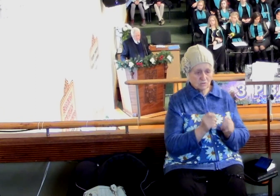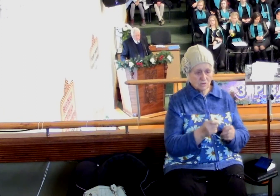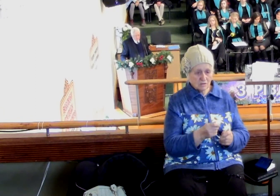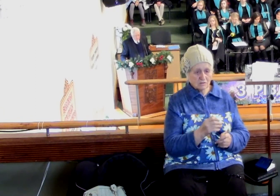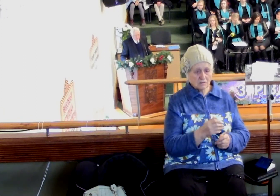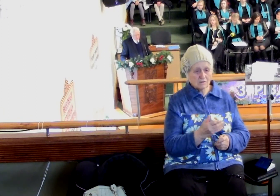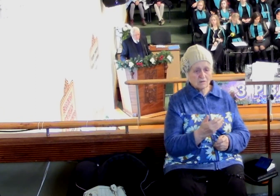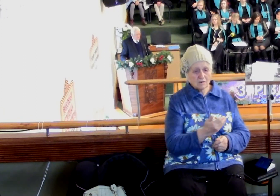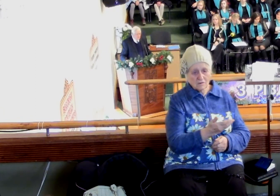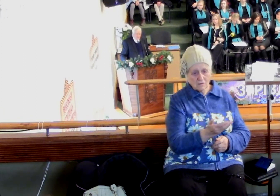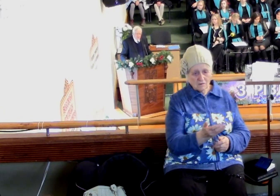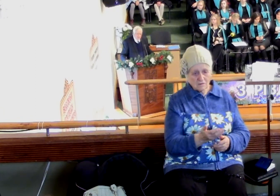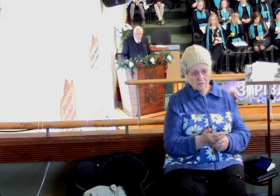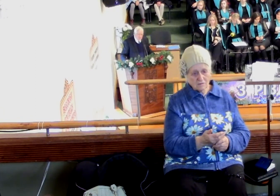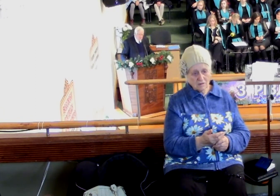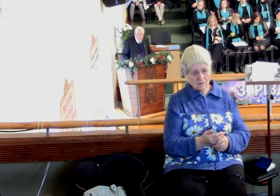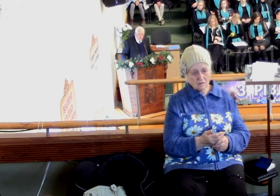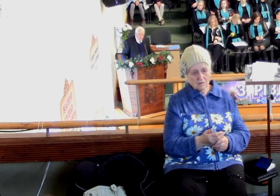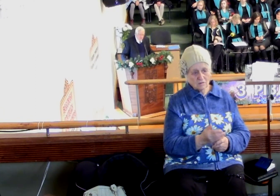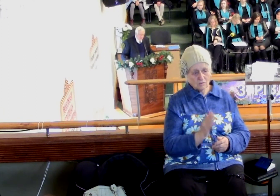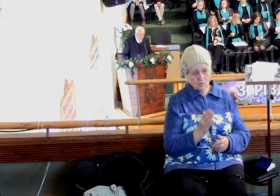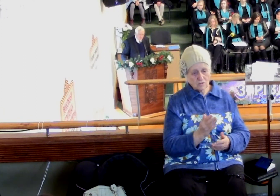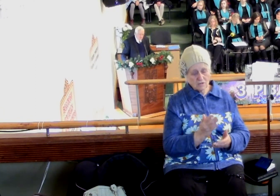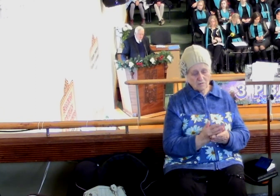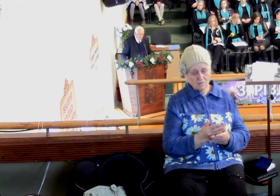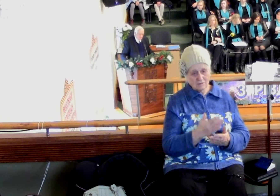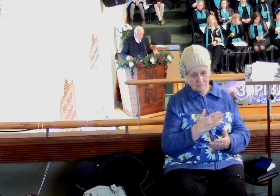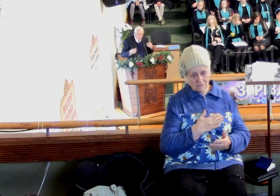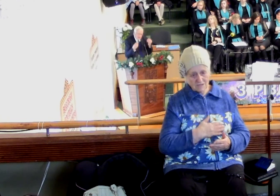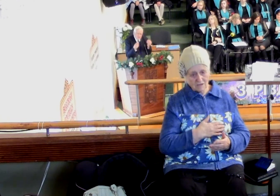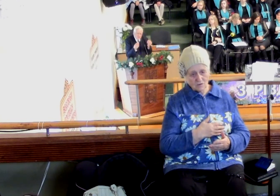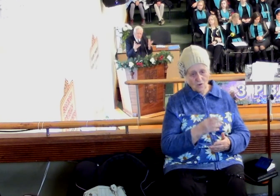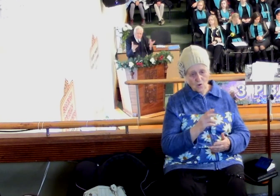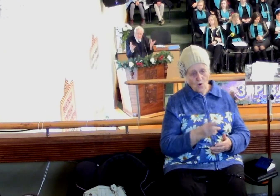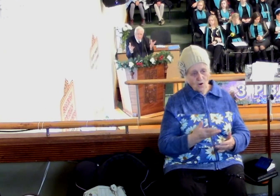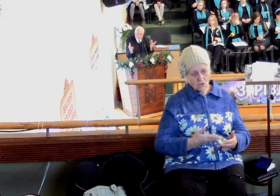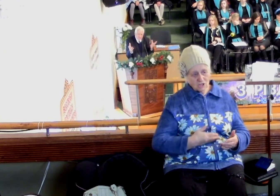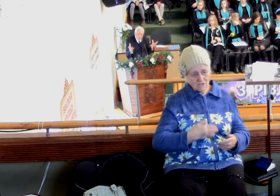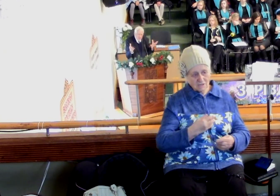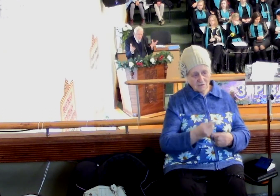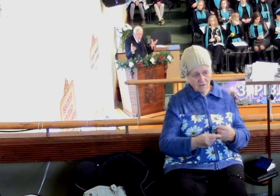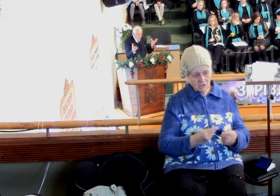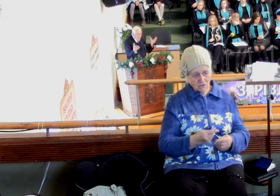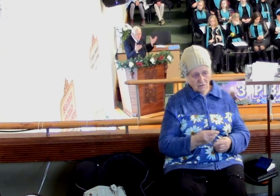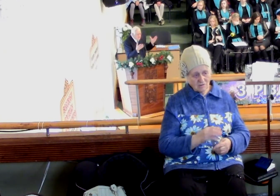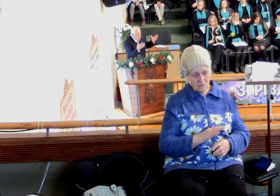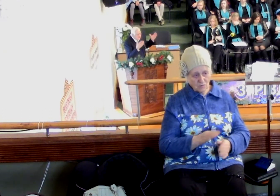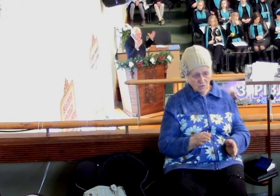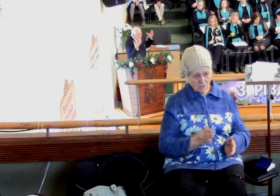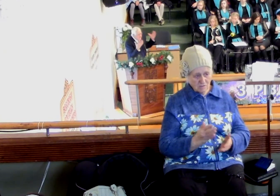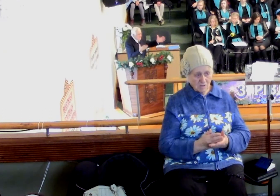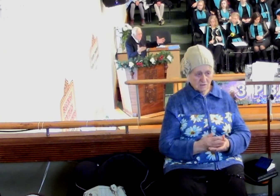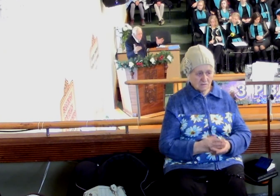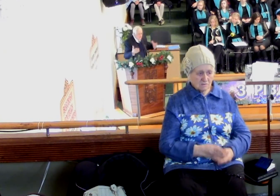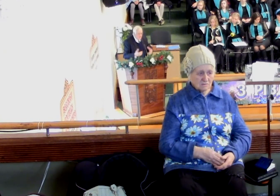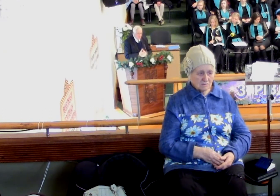приятно, но Он не даст вам вечной жизни. Он покажет, что мы вас любим. Он покажет, что